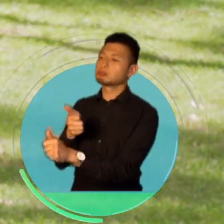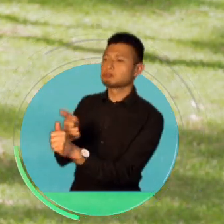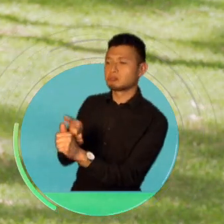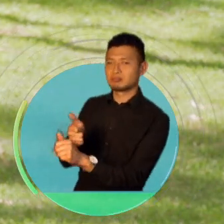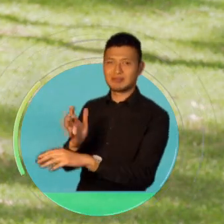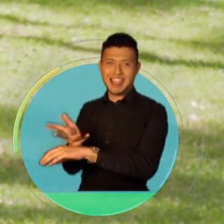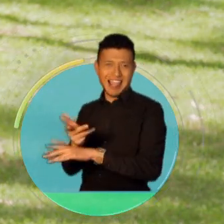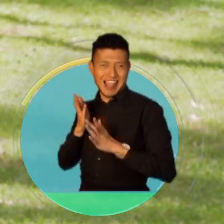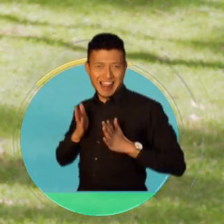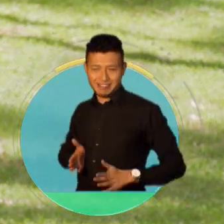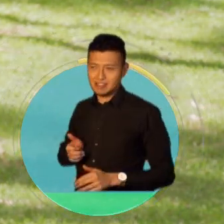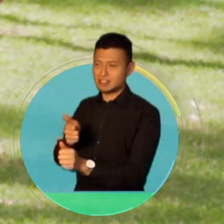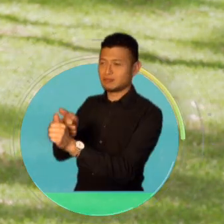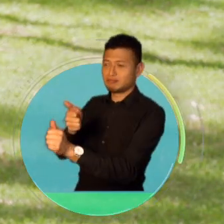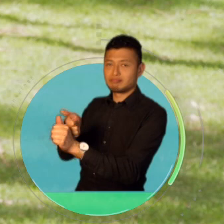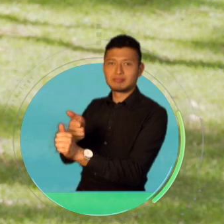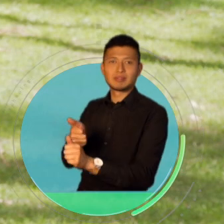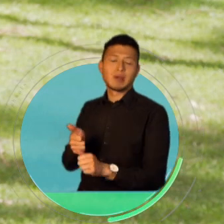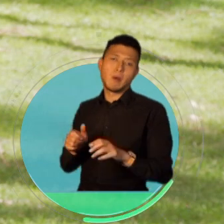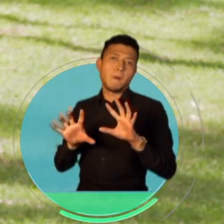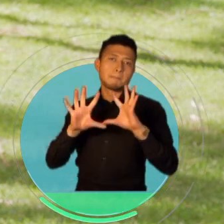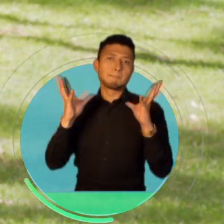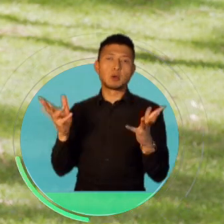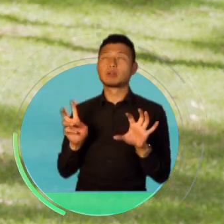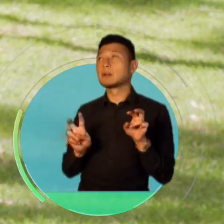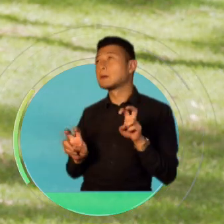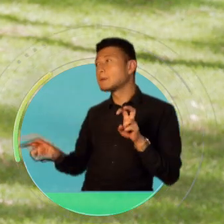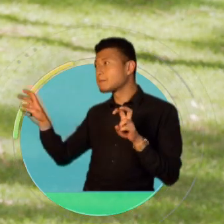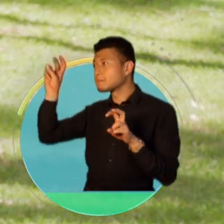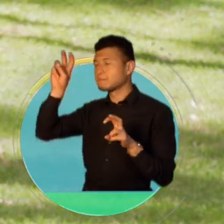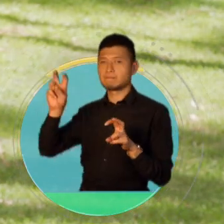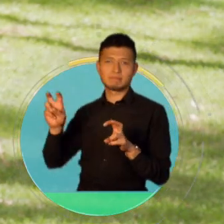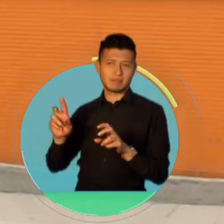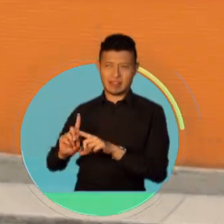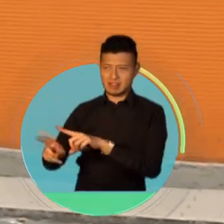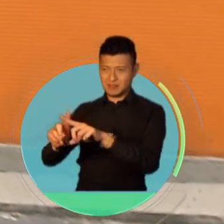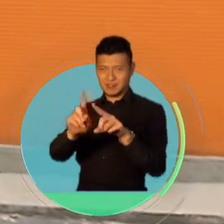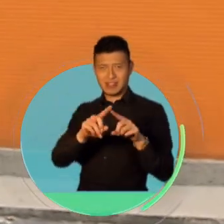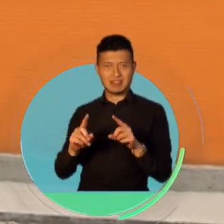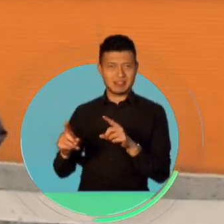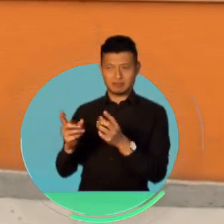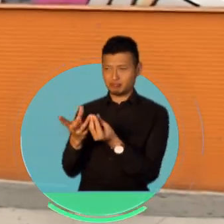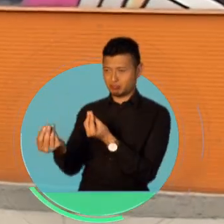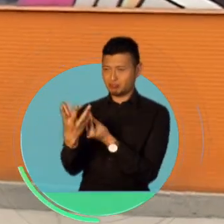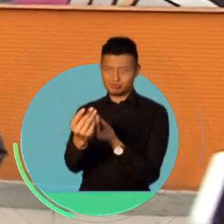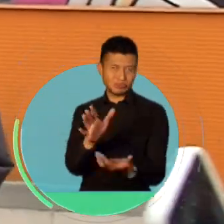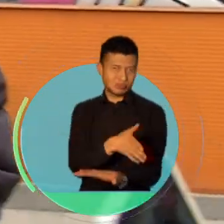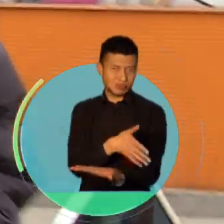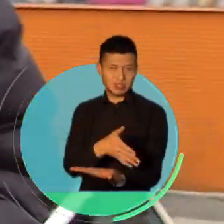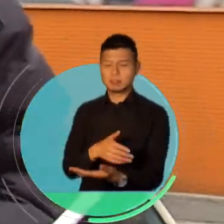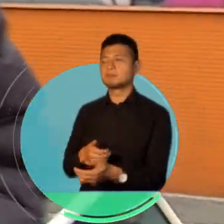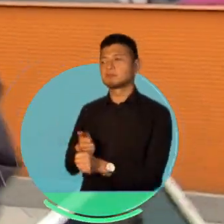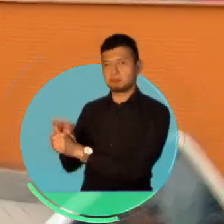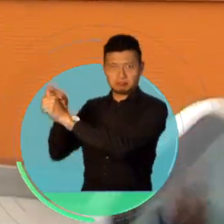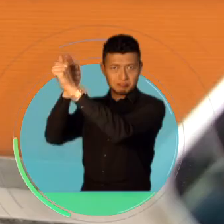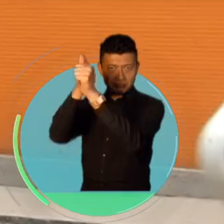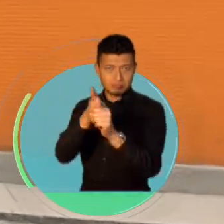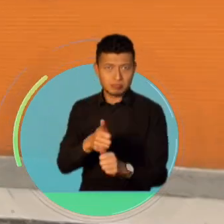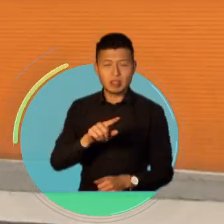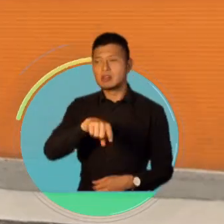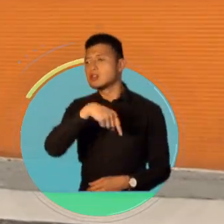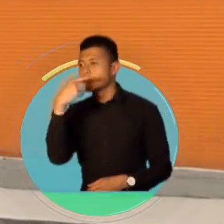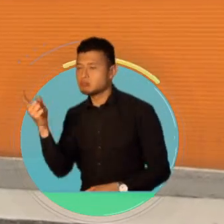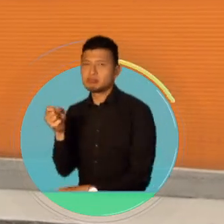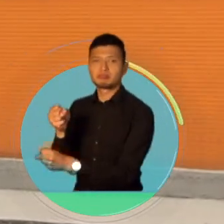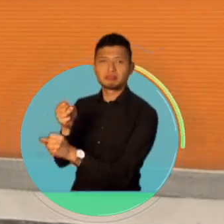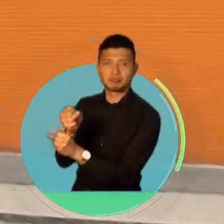artistas entonces gire por el mundo manejando varios artistas de diferentes géneros luego estuve trabajando